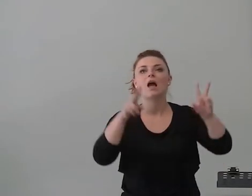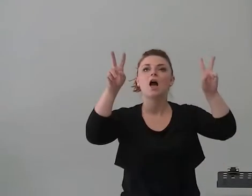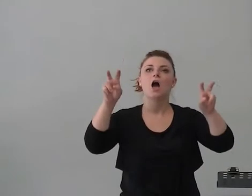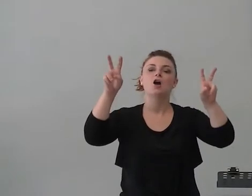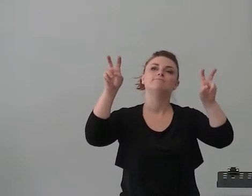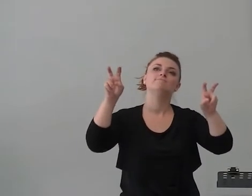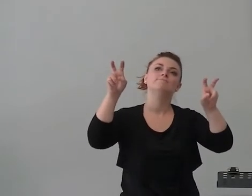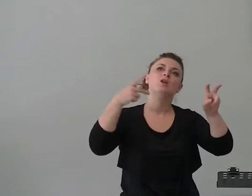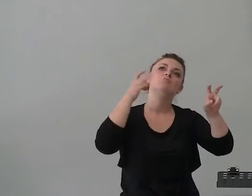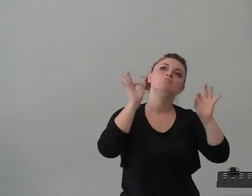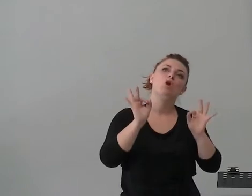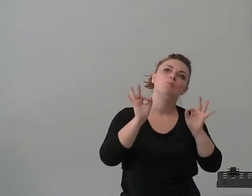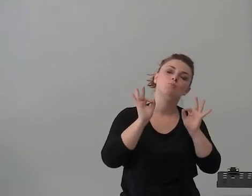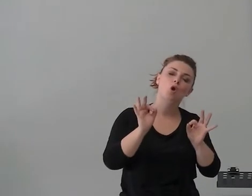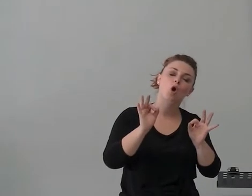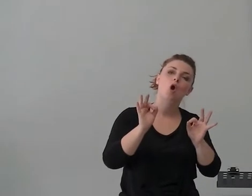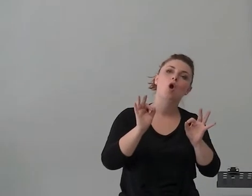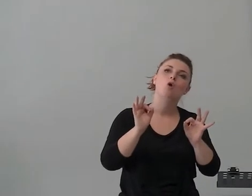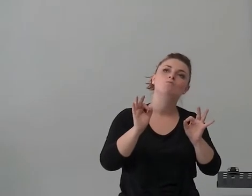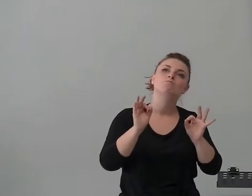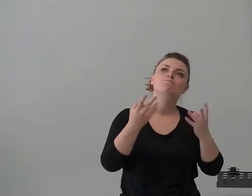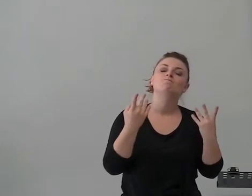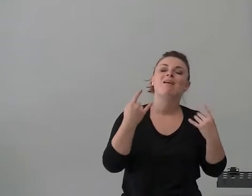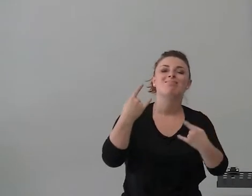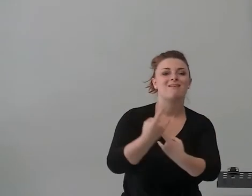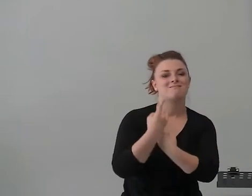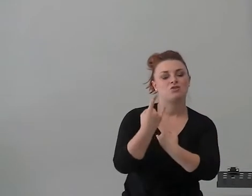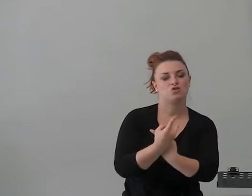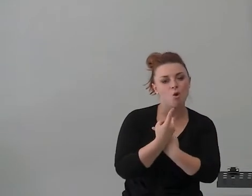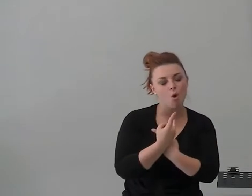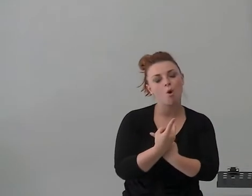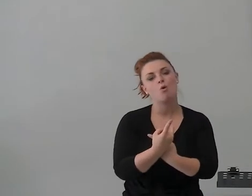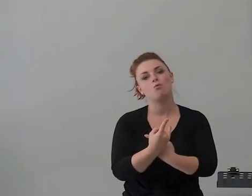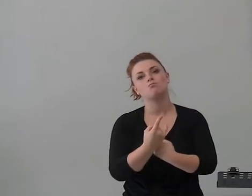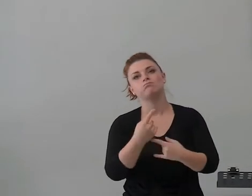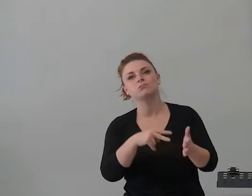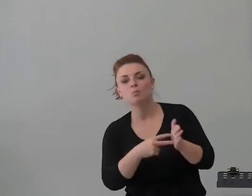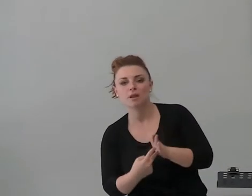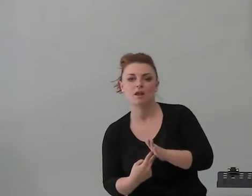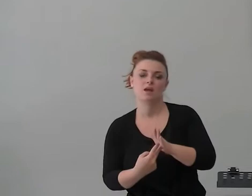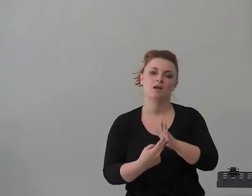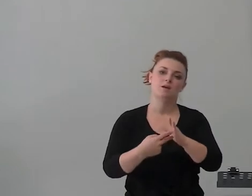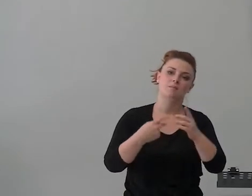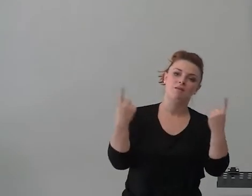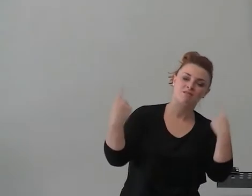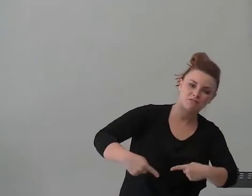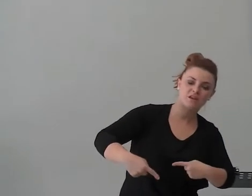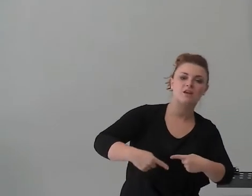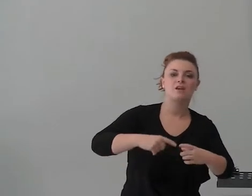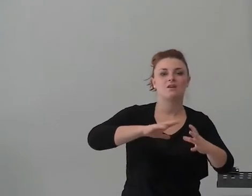nostro cuore, delle tentazioni. La questione è cosa faremo con tutta quella terra